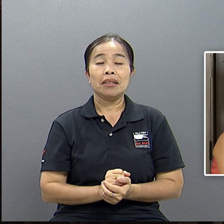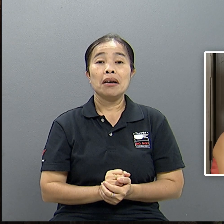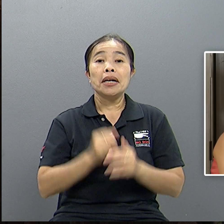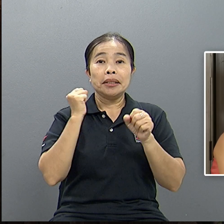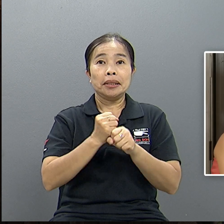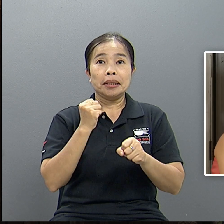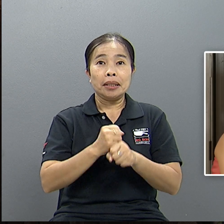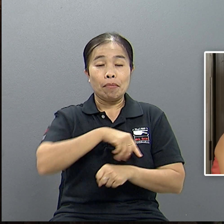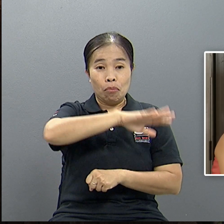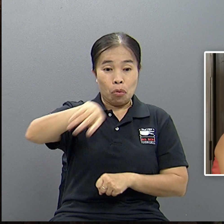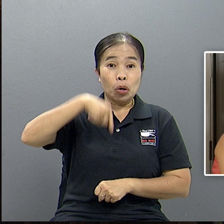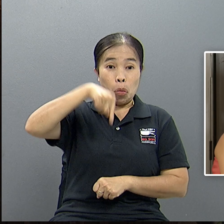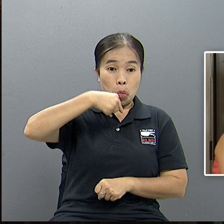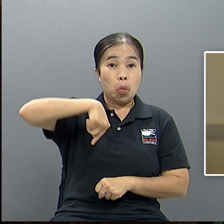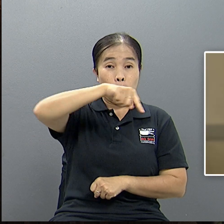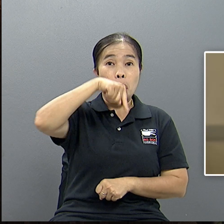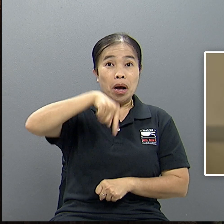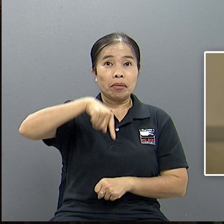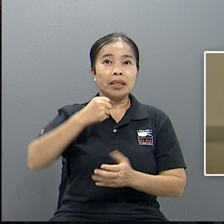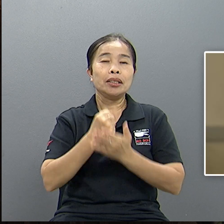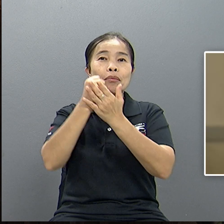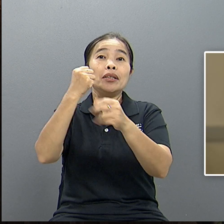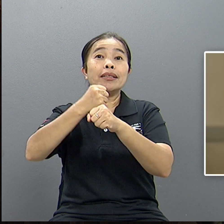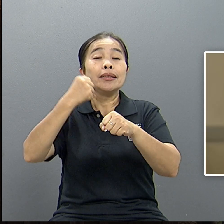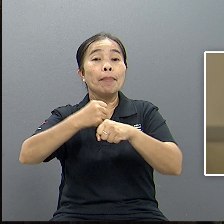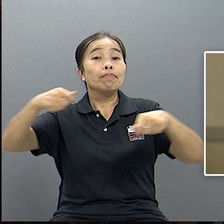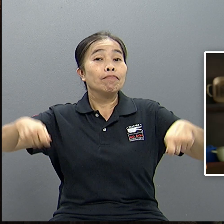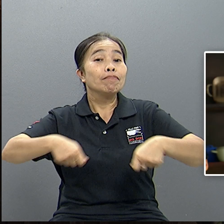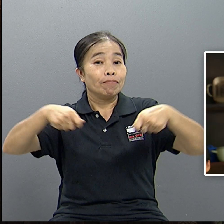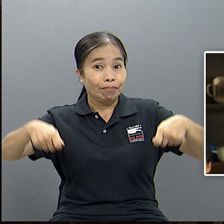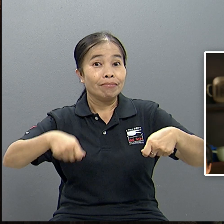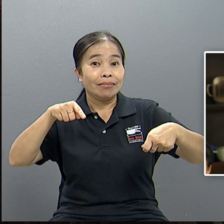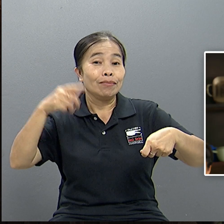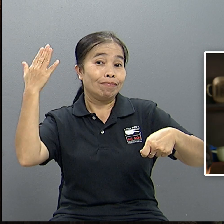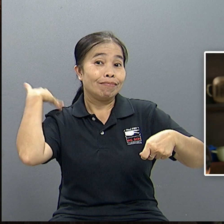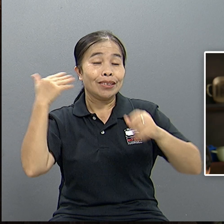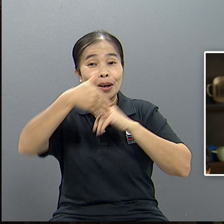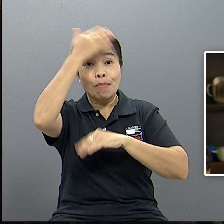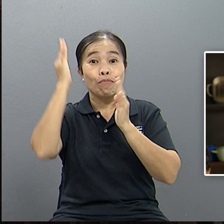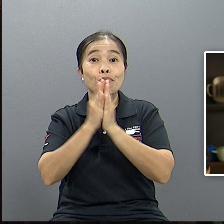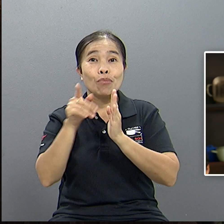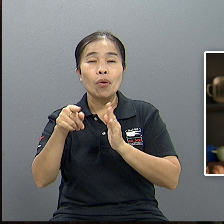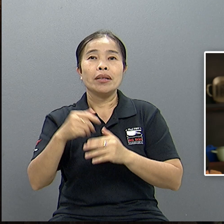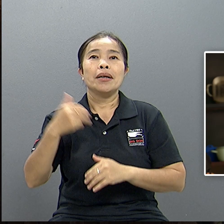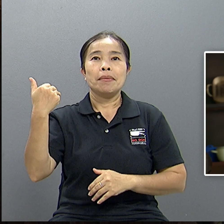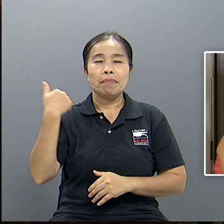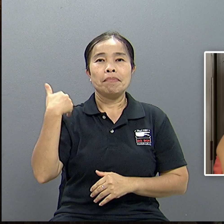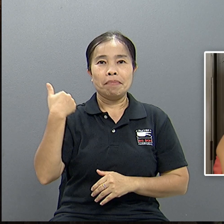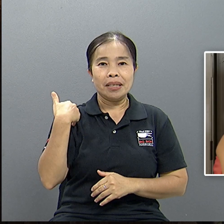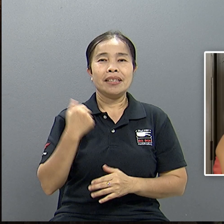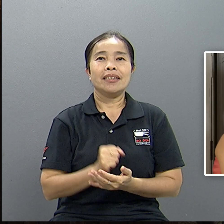จากเรือนทรงประเคนที่ไปช่วยทำอาหารเลี้ยงแขกในวันนั้นน่ะ มีงามอยู่คนนึงค่ะ